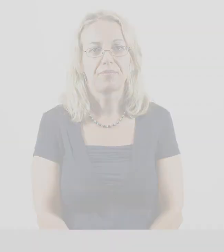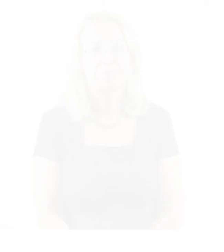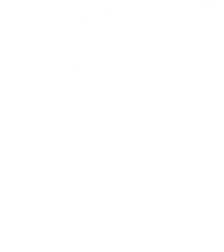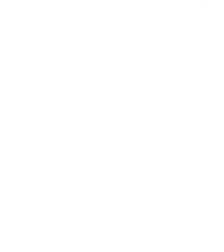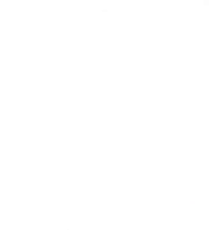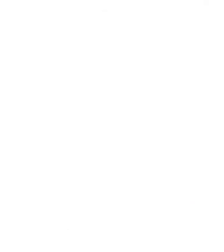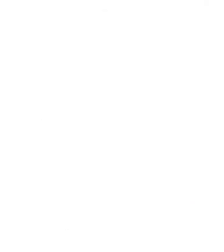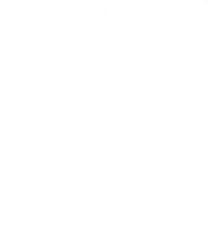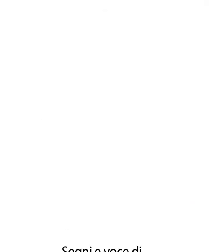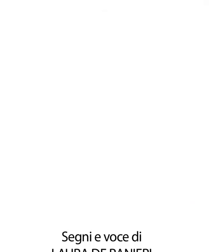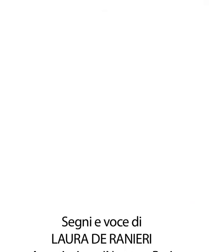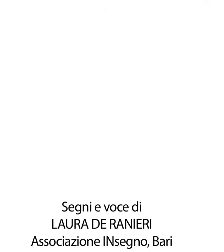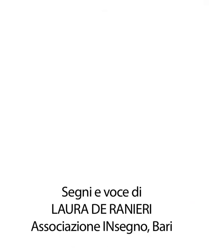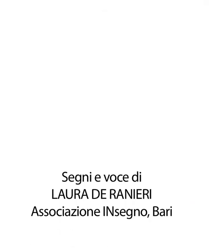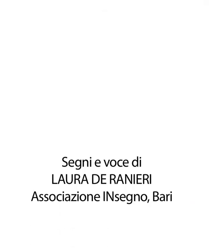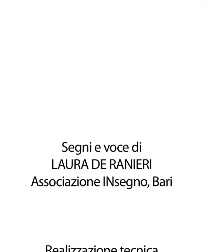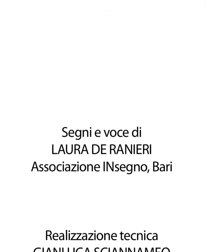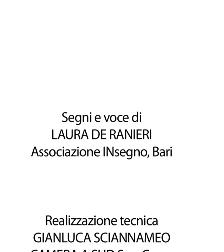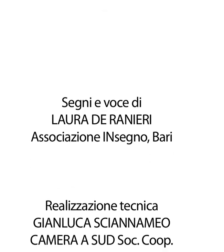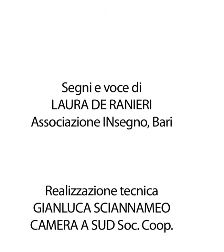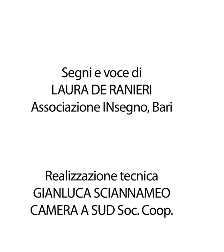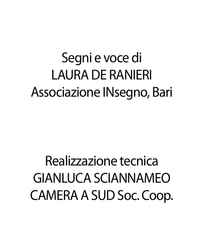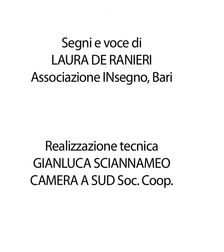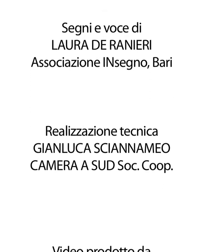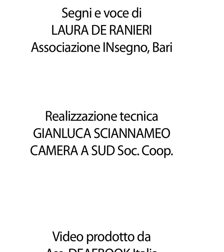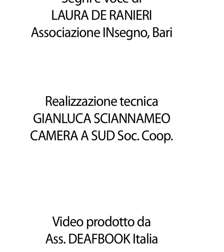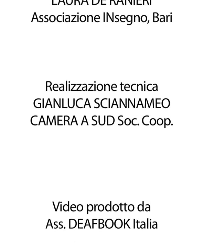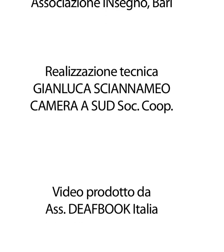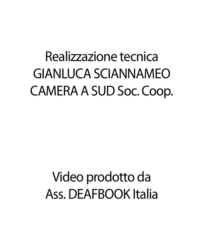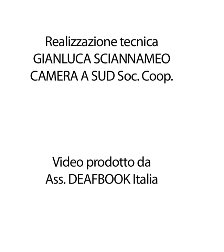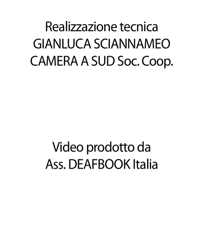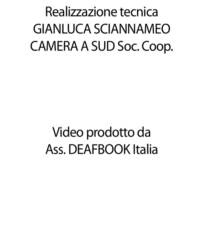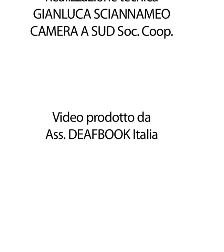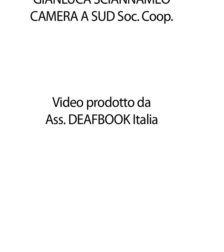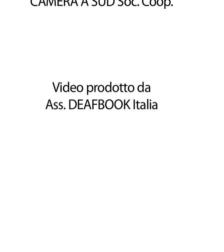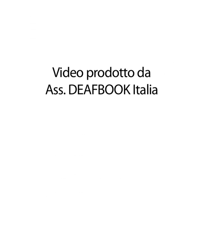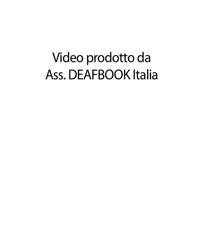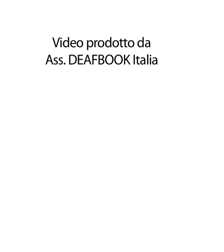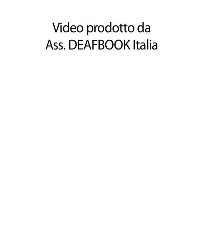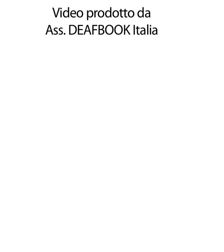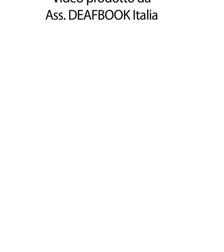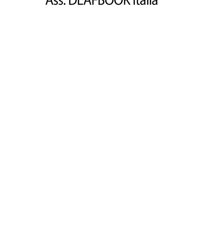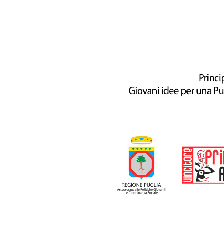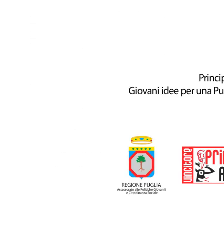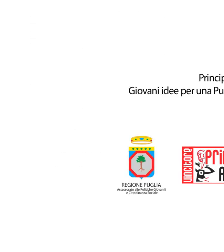a